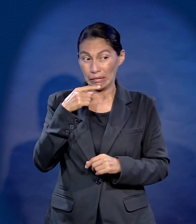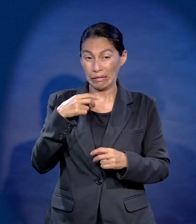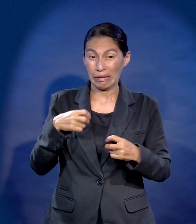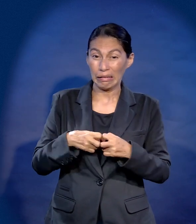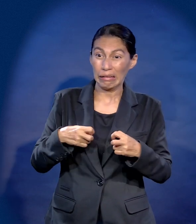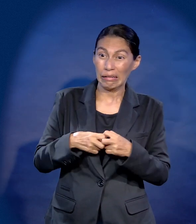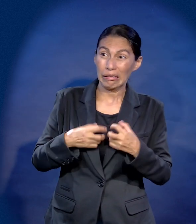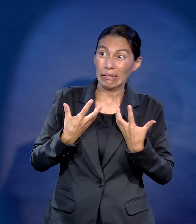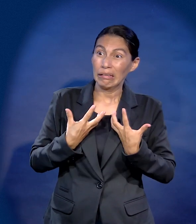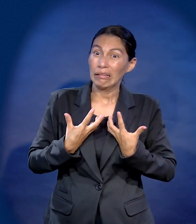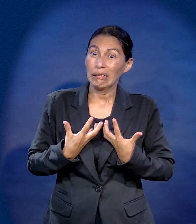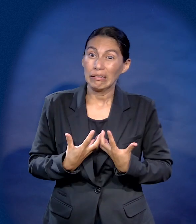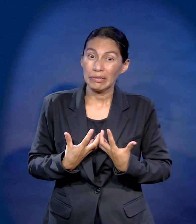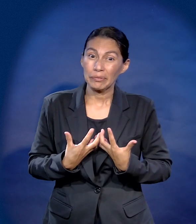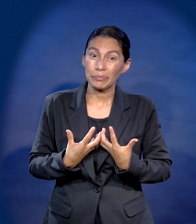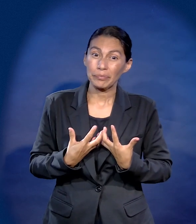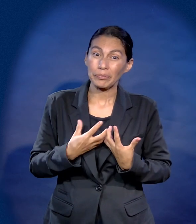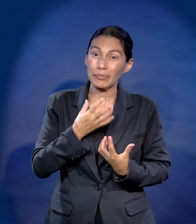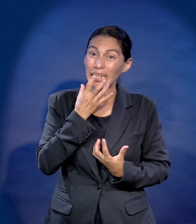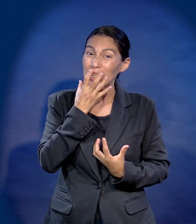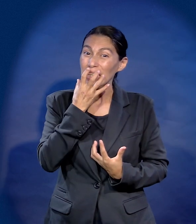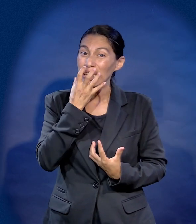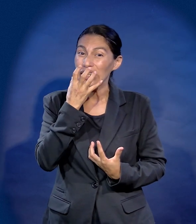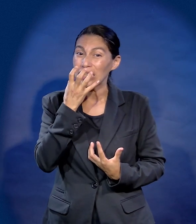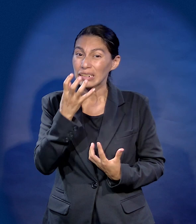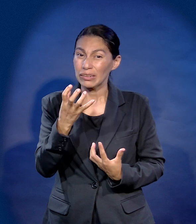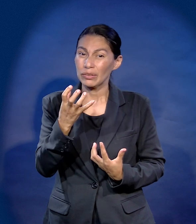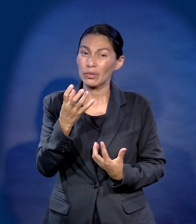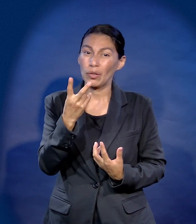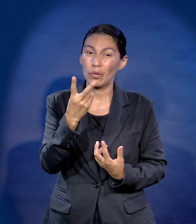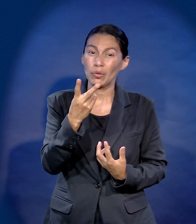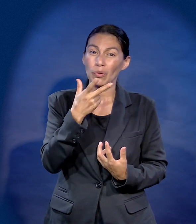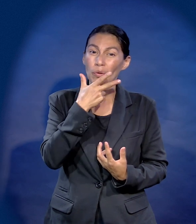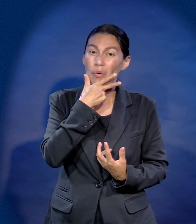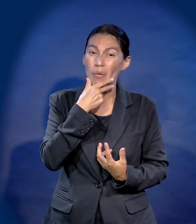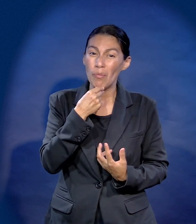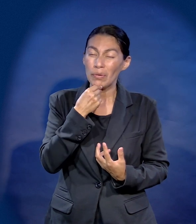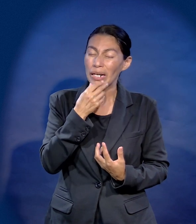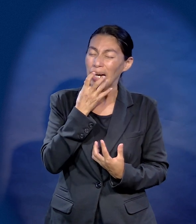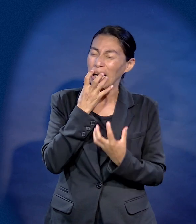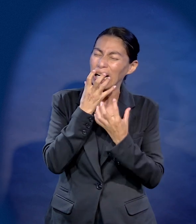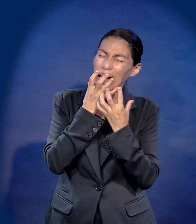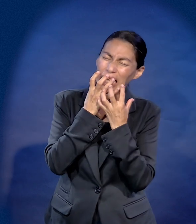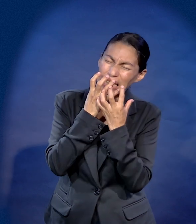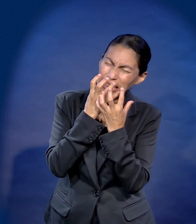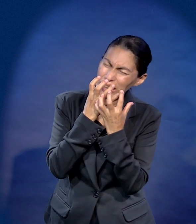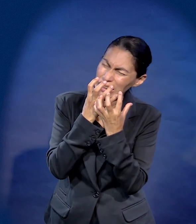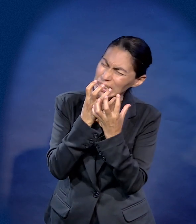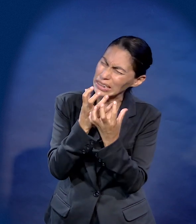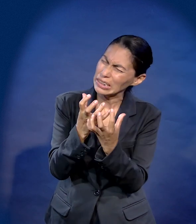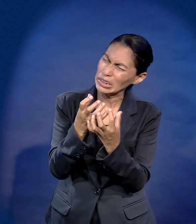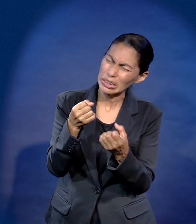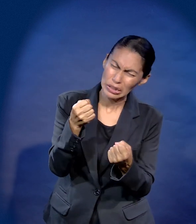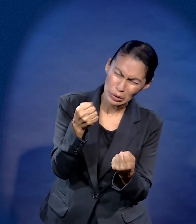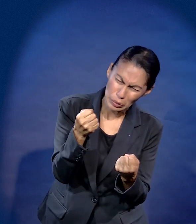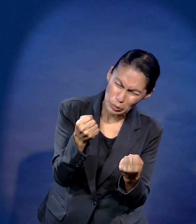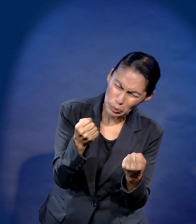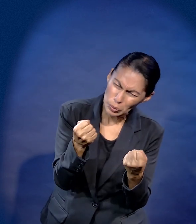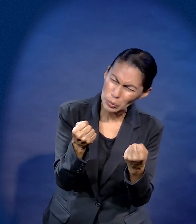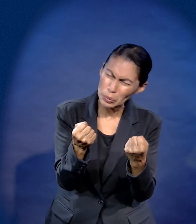su desesperación. De hecho, los gritos que se grabaron en la cabina es de dos hombres